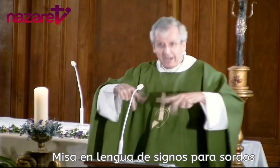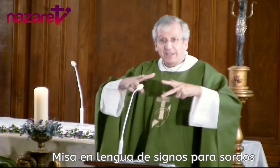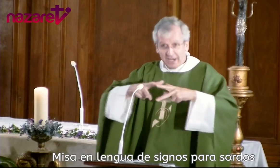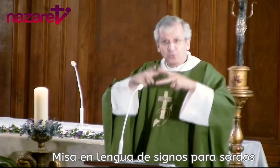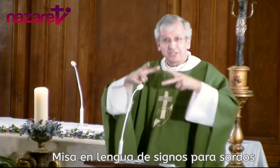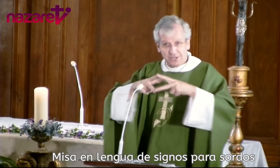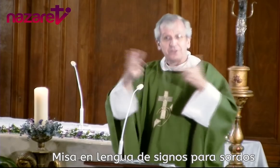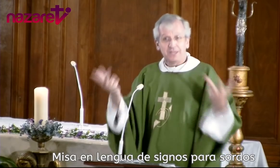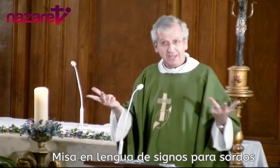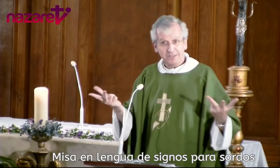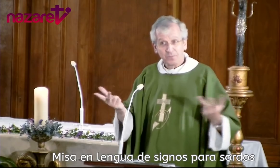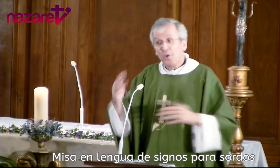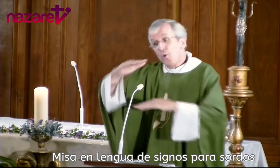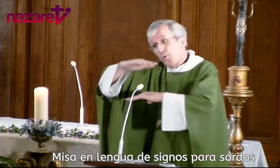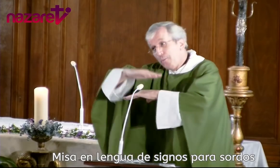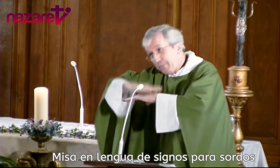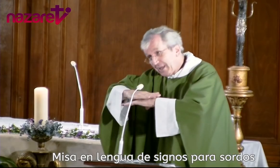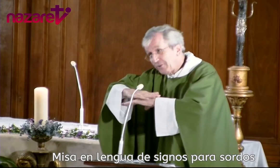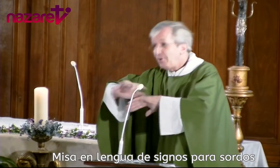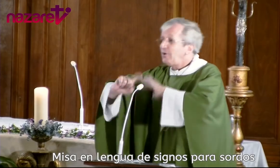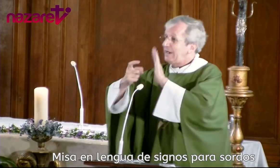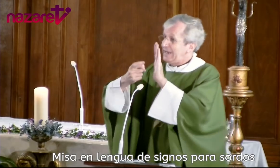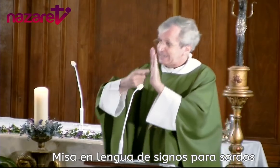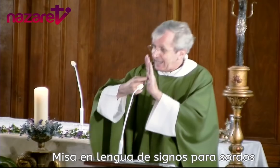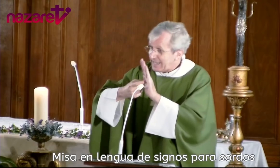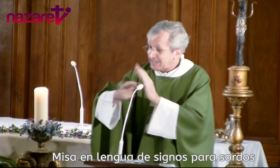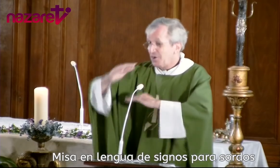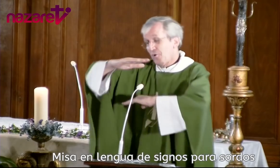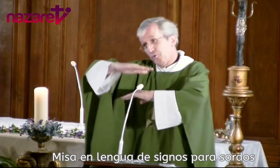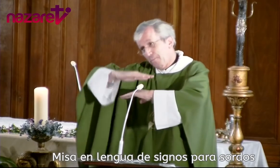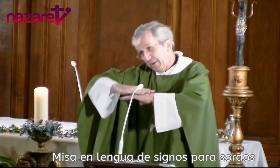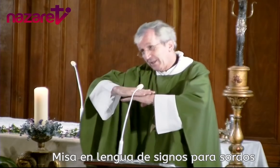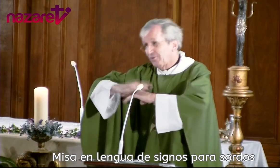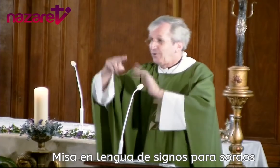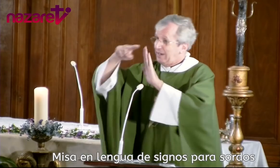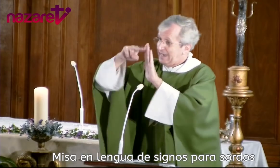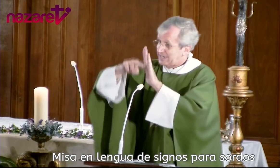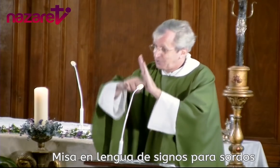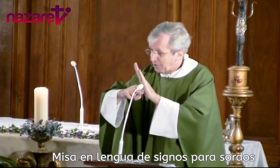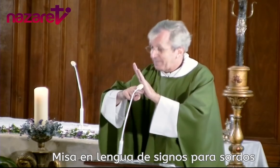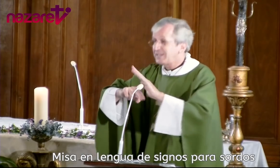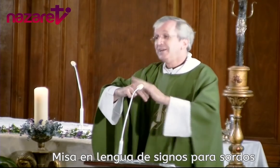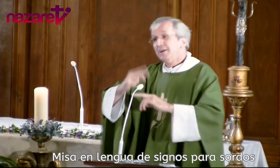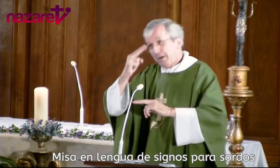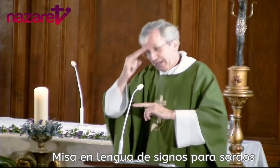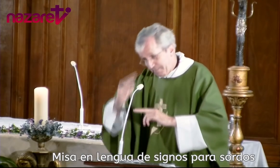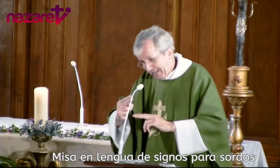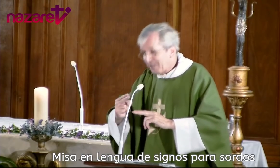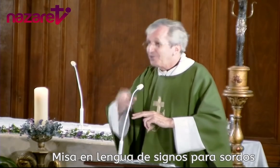organizar nuestra sociedad, cumpliendo las leyes, cumpliendo las normas, respetando a